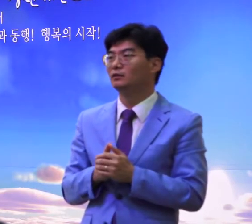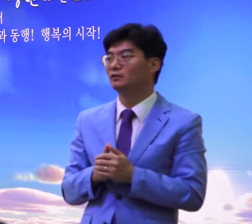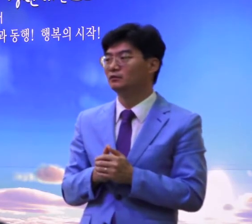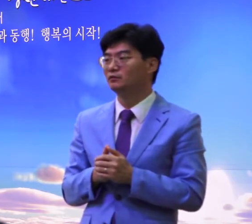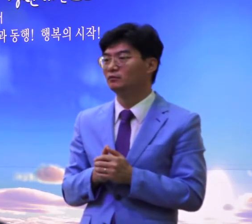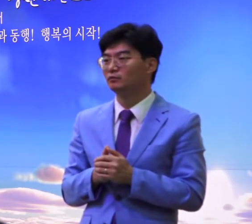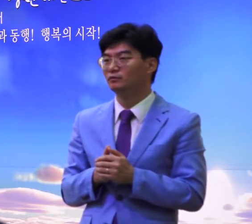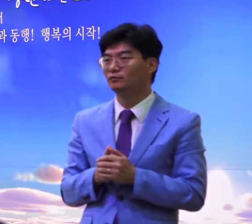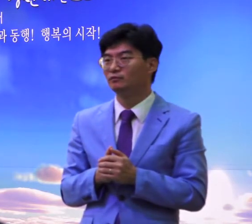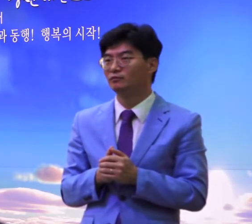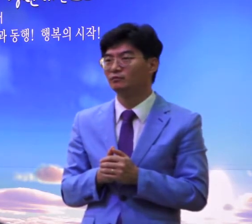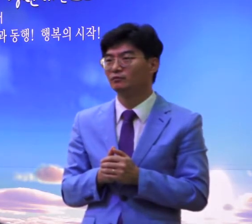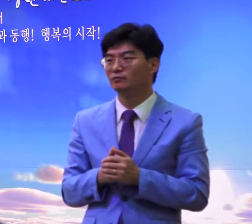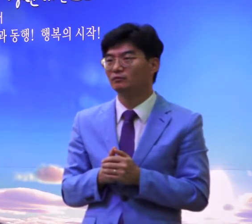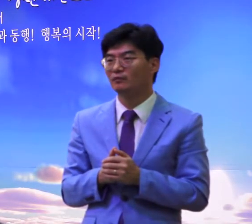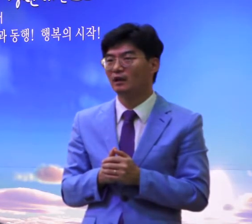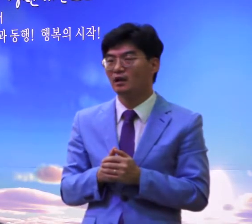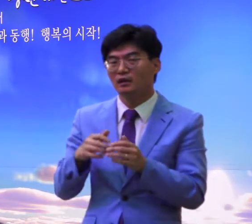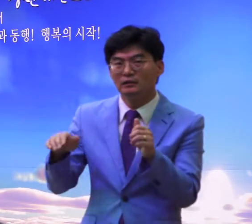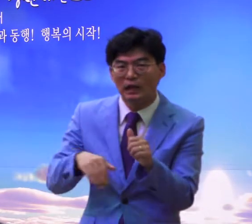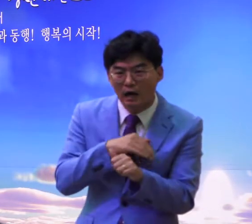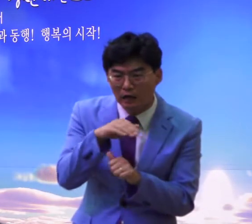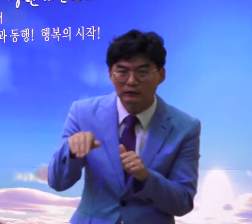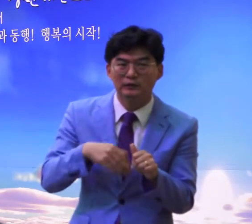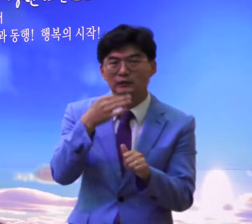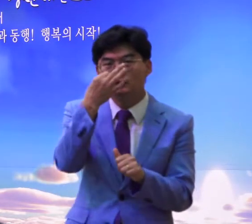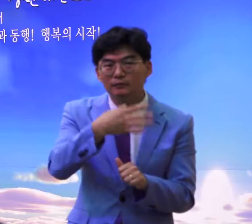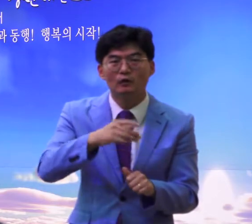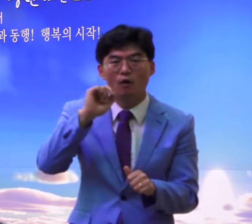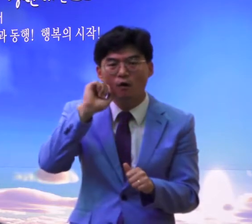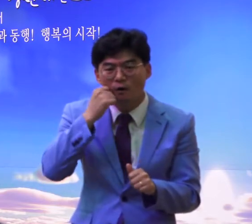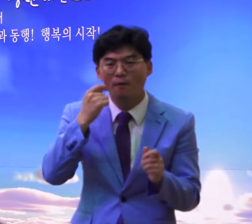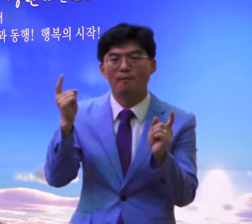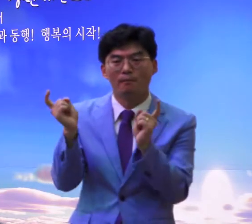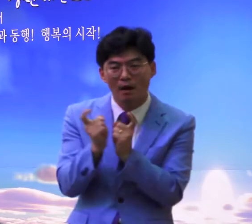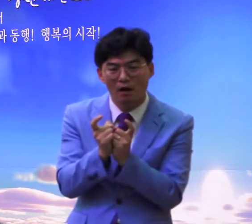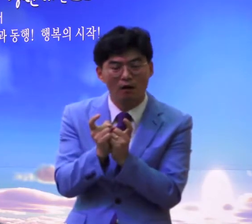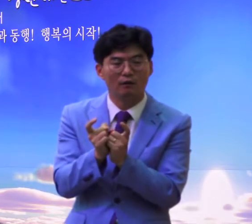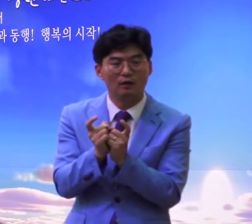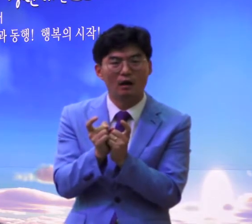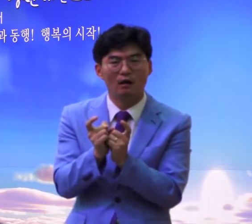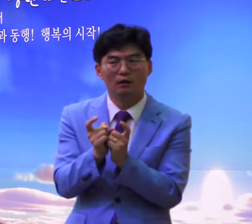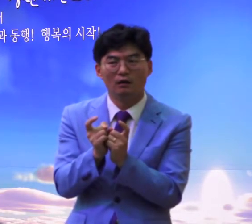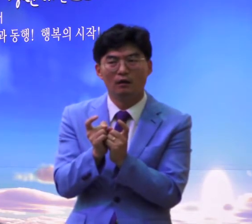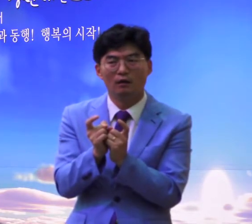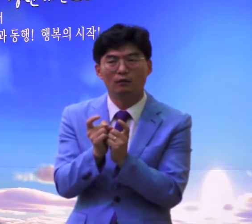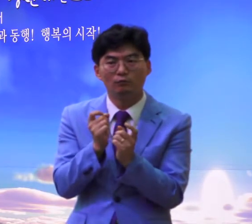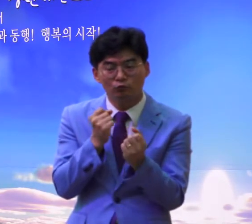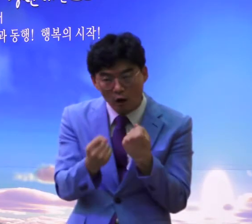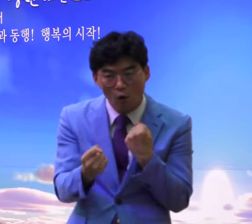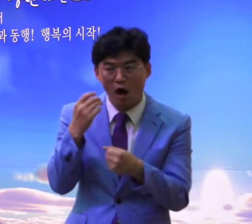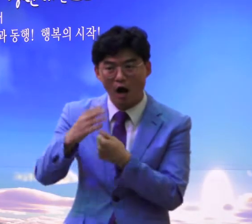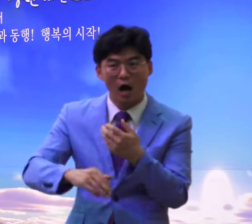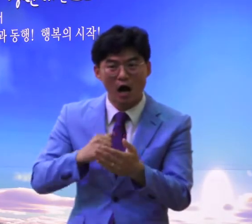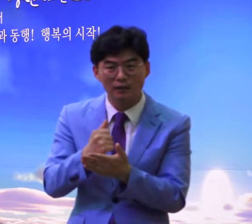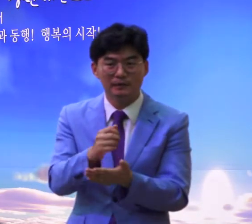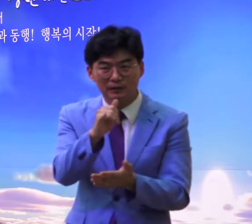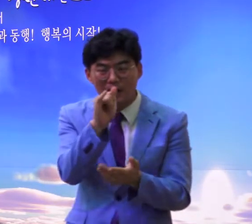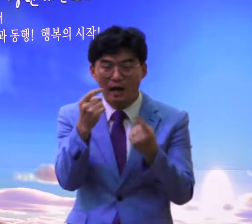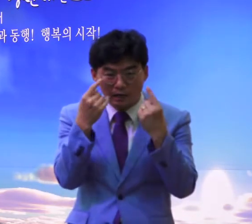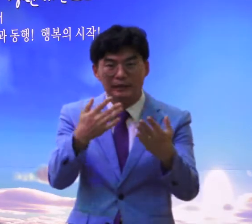정말 뚫어가기 힘든 그런 상황을 만난다 할지라도 그 상황 속에서 하나님께서 일하고 계시기 때문에 내가 그것을